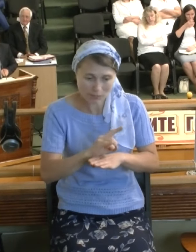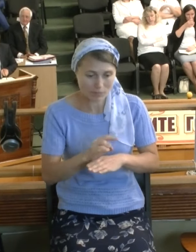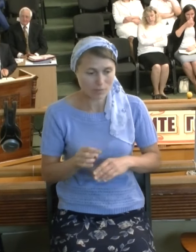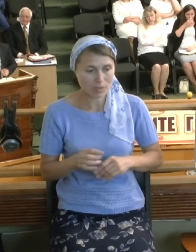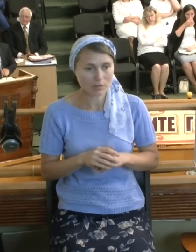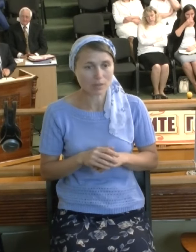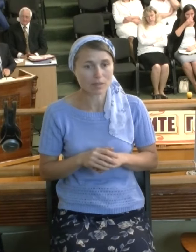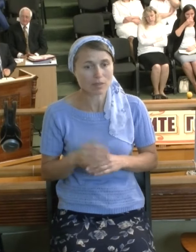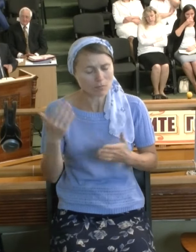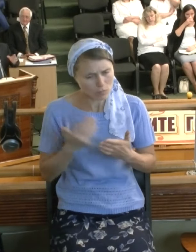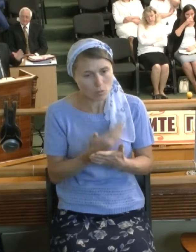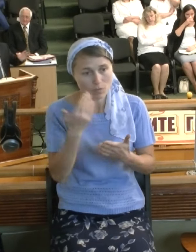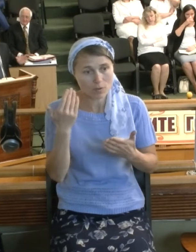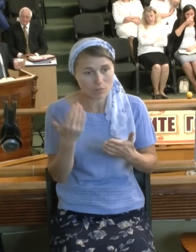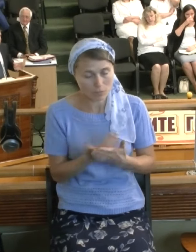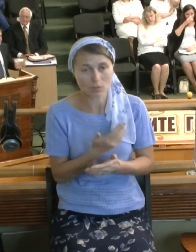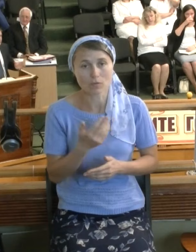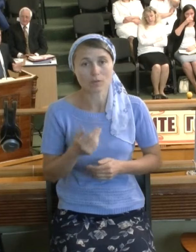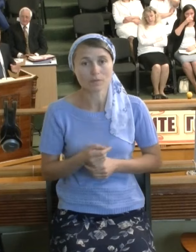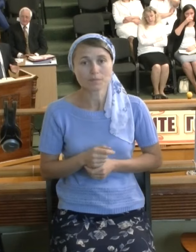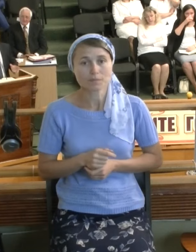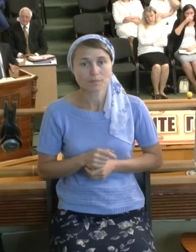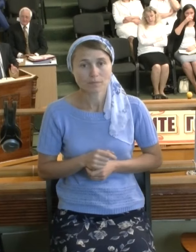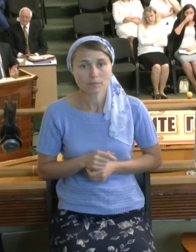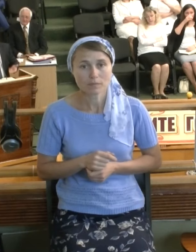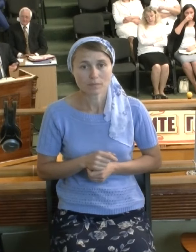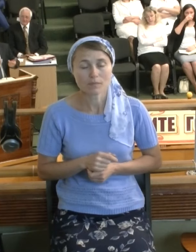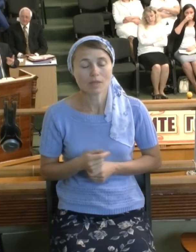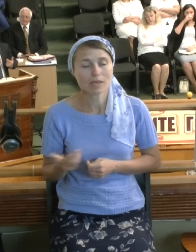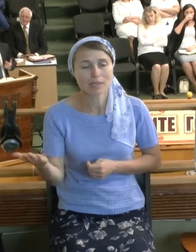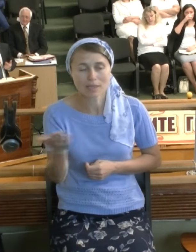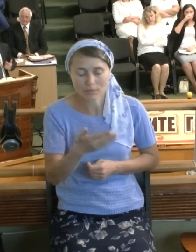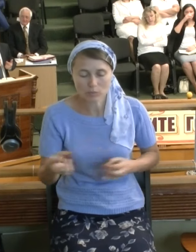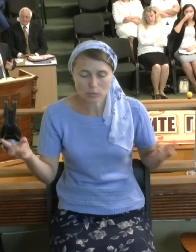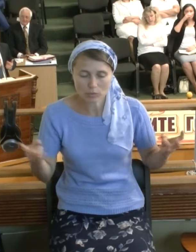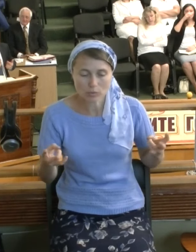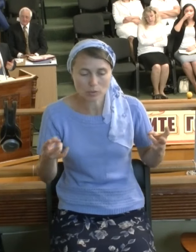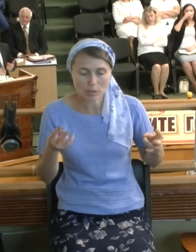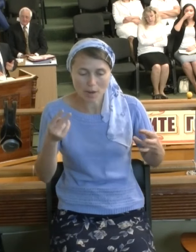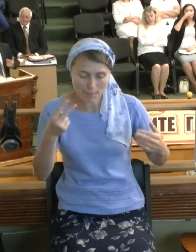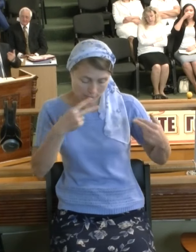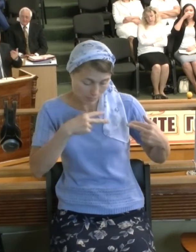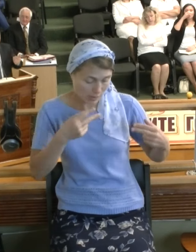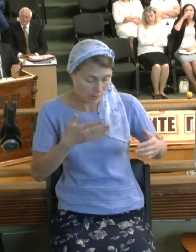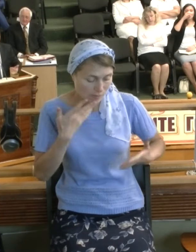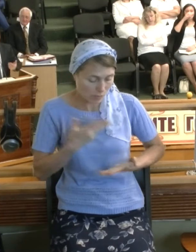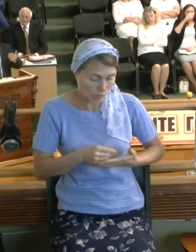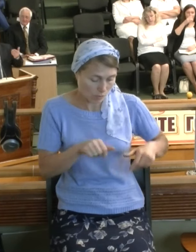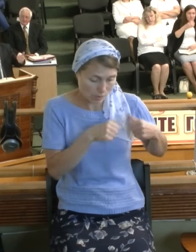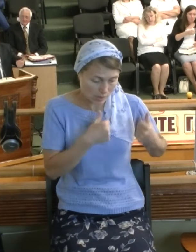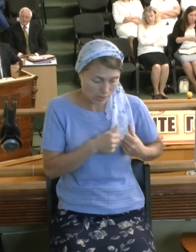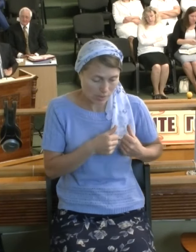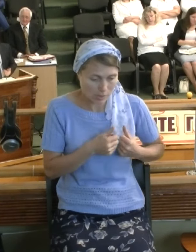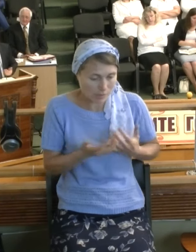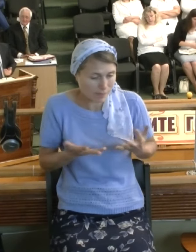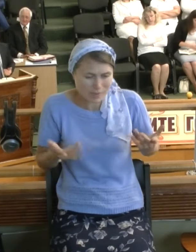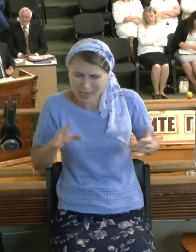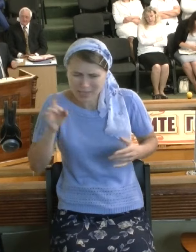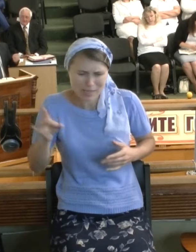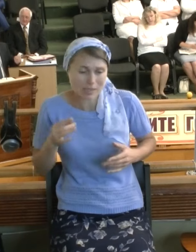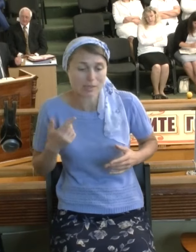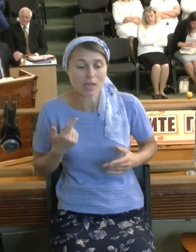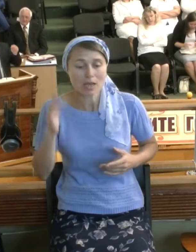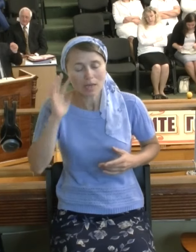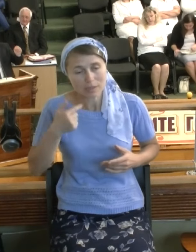человека. И вновь Давид напоминает о том, что нам нужно посмотреть в свое сердце. Всякий раз, когда я читаю Божие